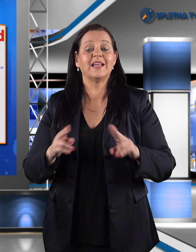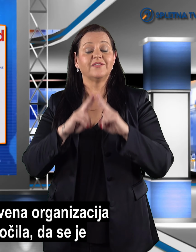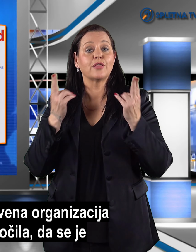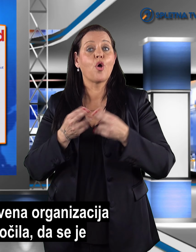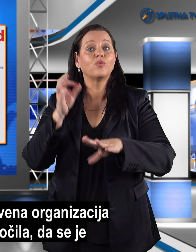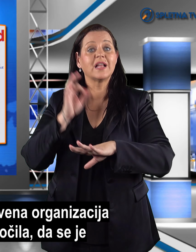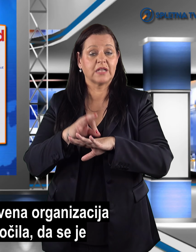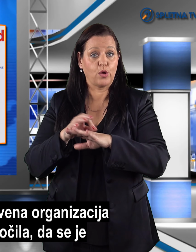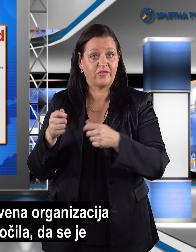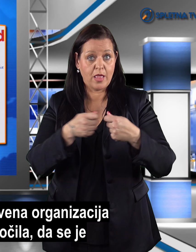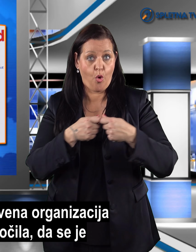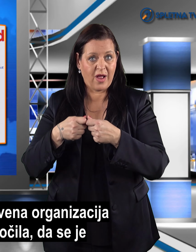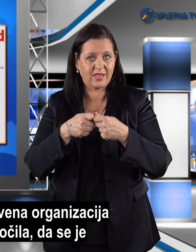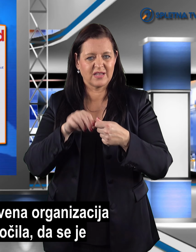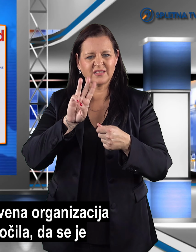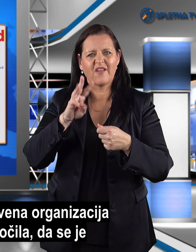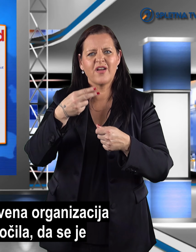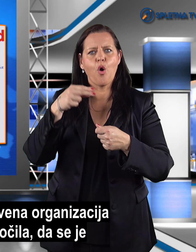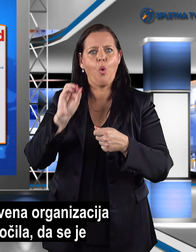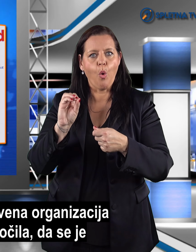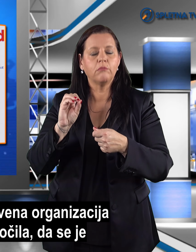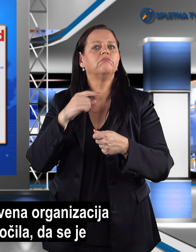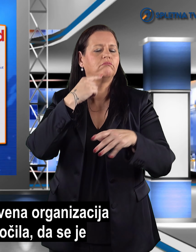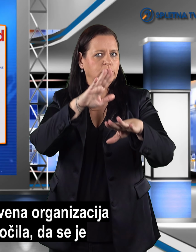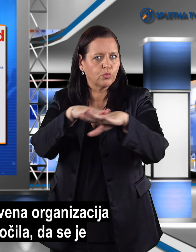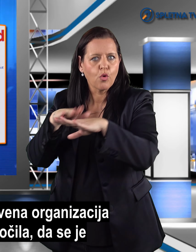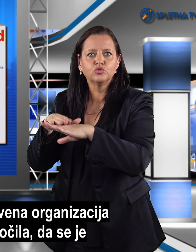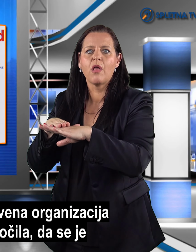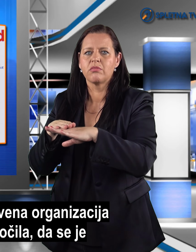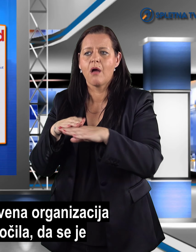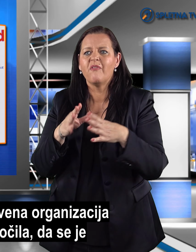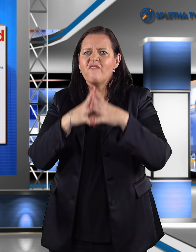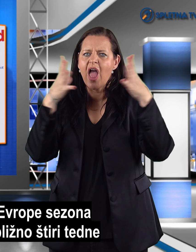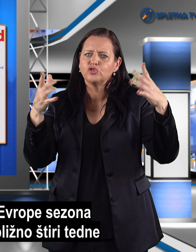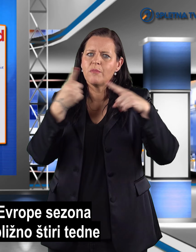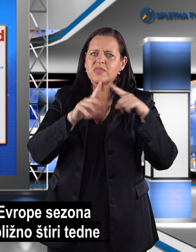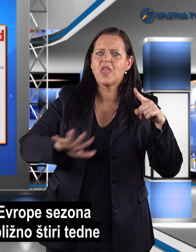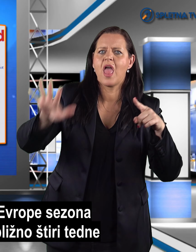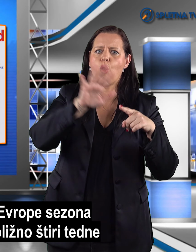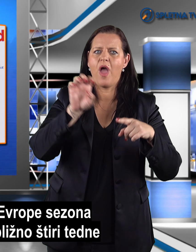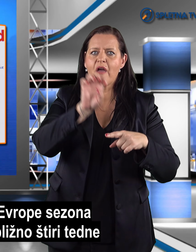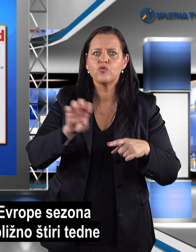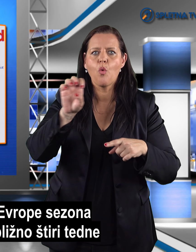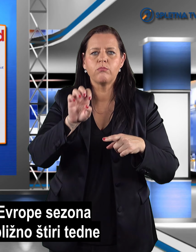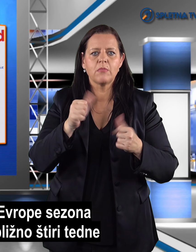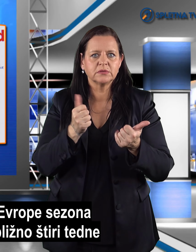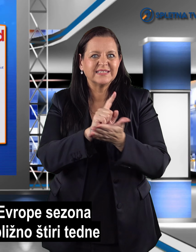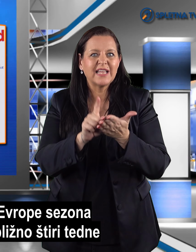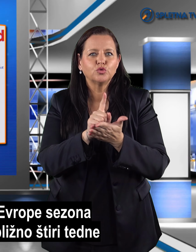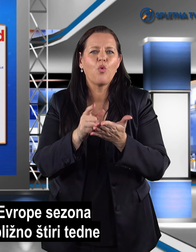Svetovna zdravstvena organizacija WHO je sporočila, da se je v večjem delu Evrope sezona gripe začela približno 4 tedne